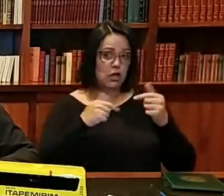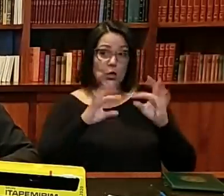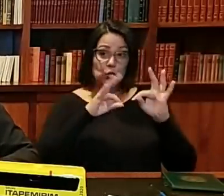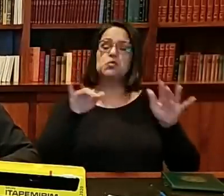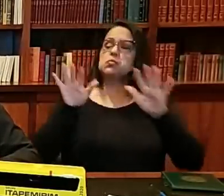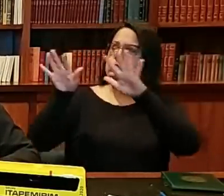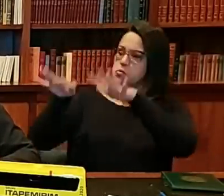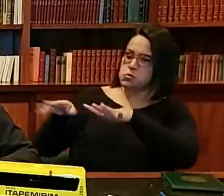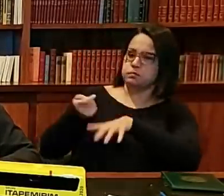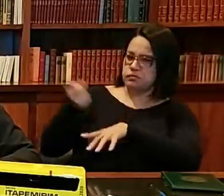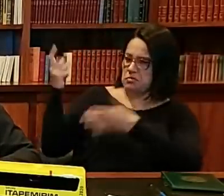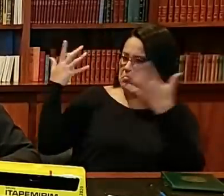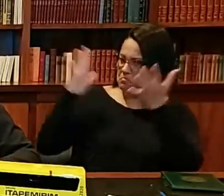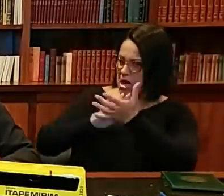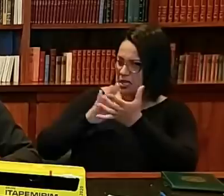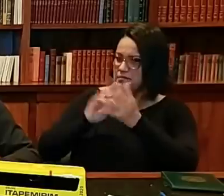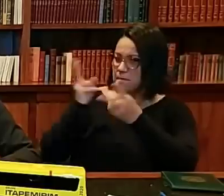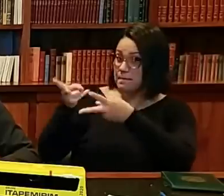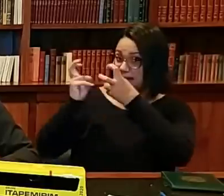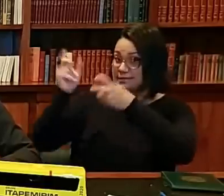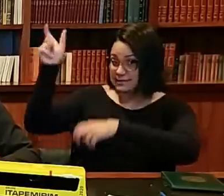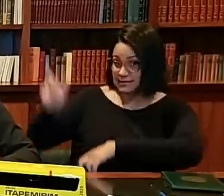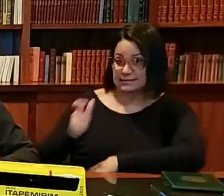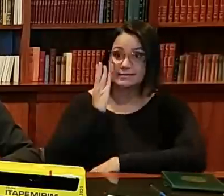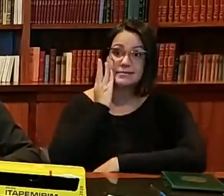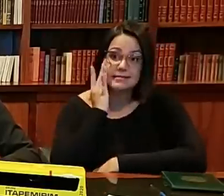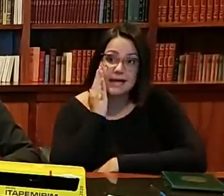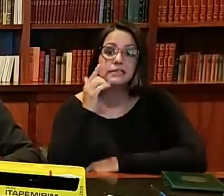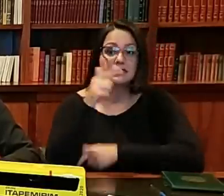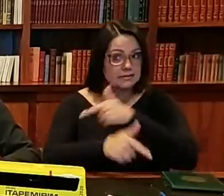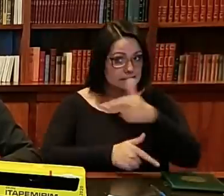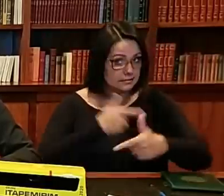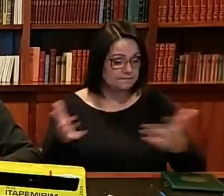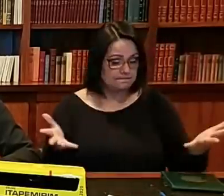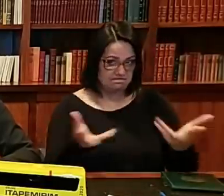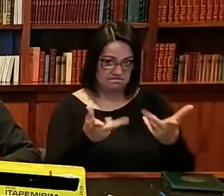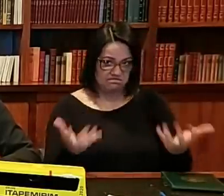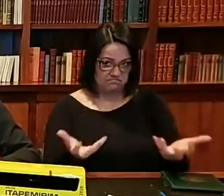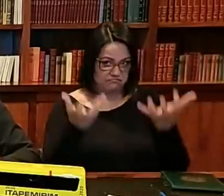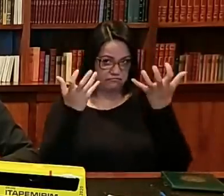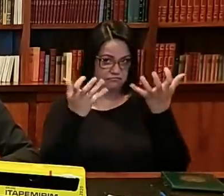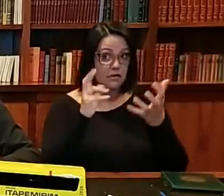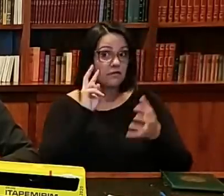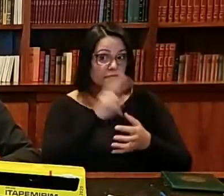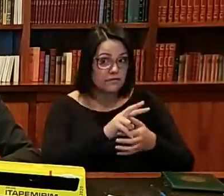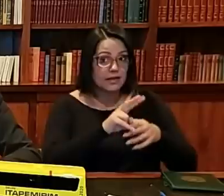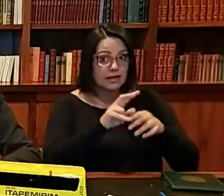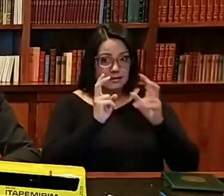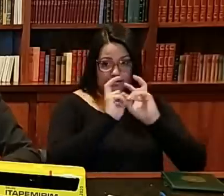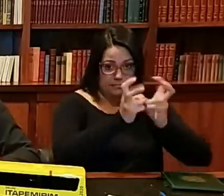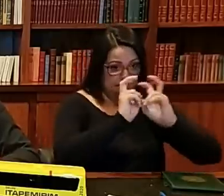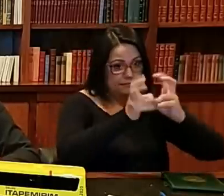elogiam e consegue ver realmente o seu trabalho nas ferrovias,